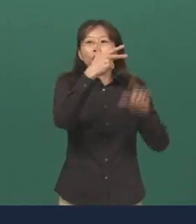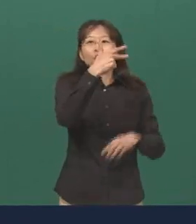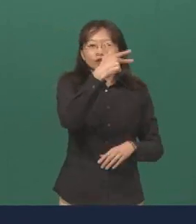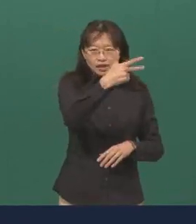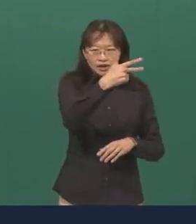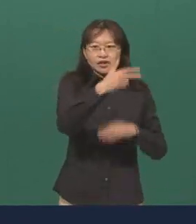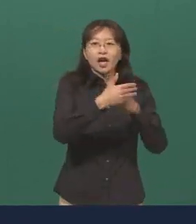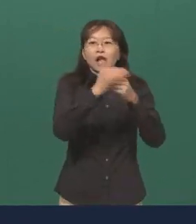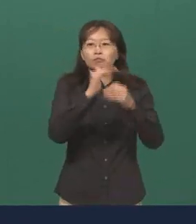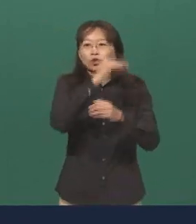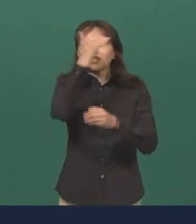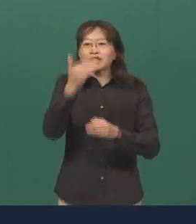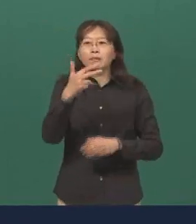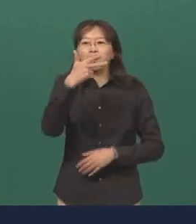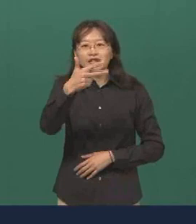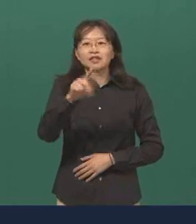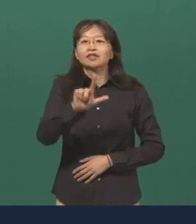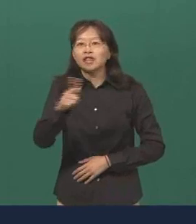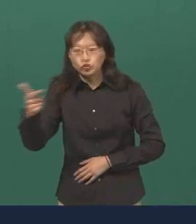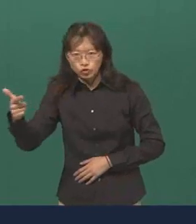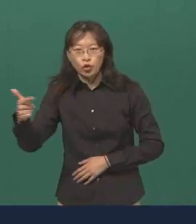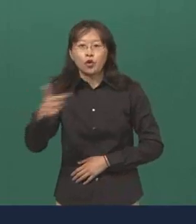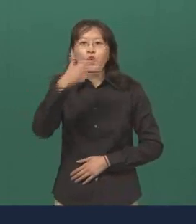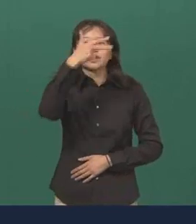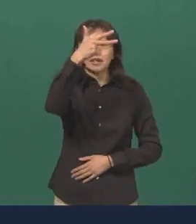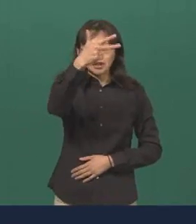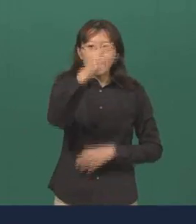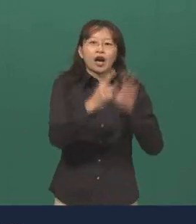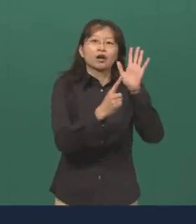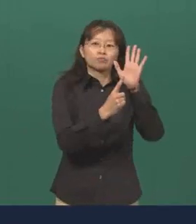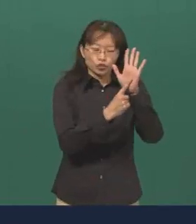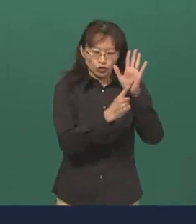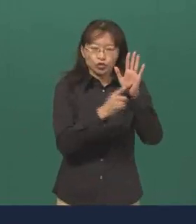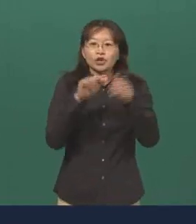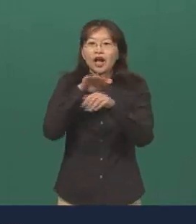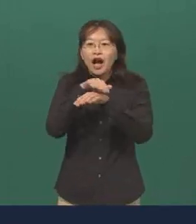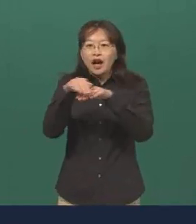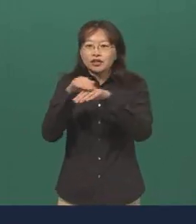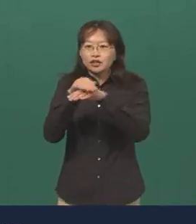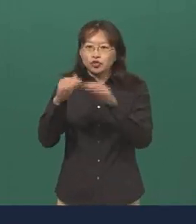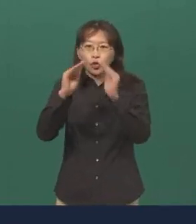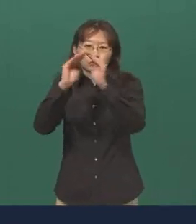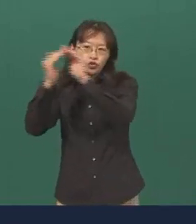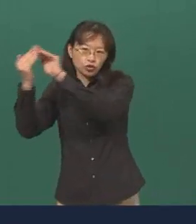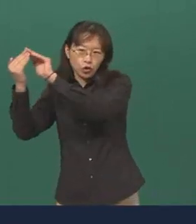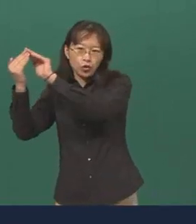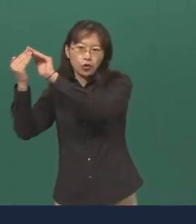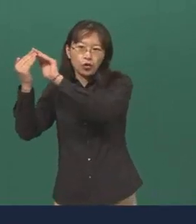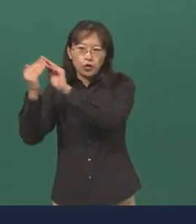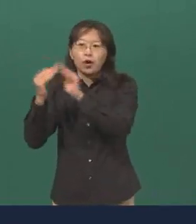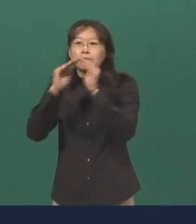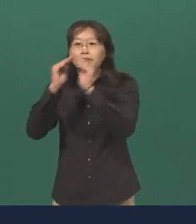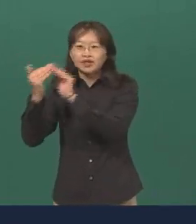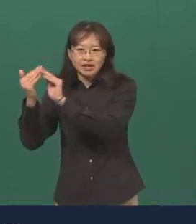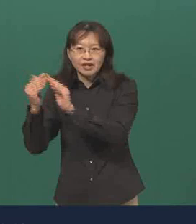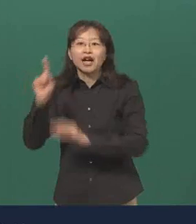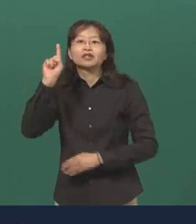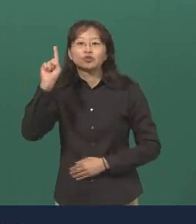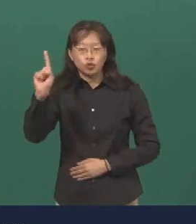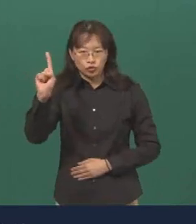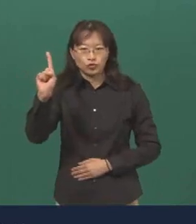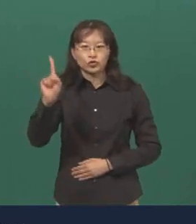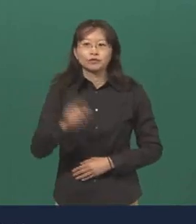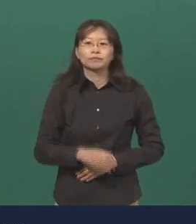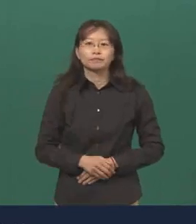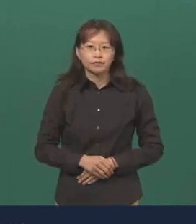、人口が増加しているのは栗東市や愛荘町、守山市など6つの市と1つ